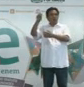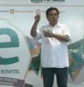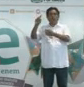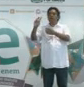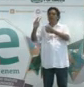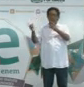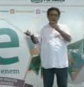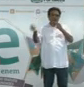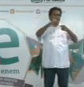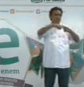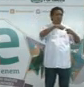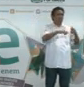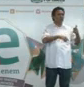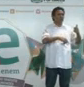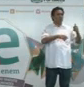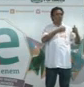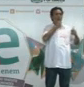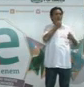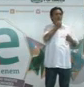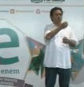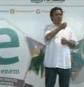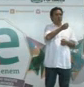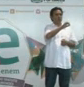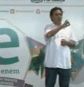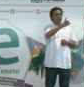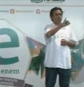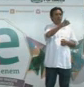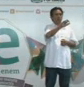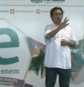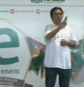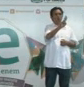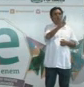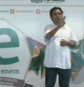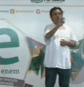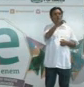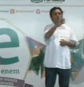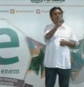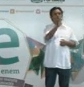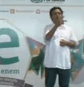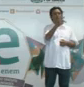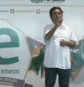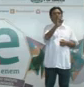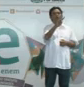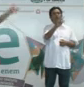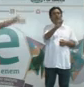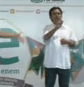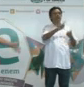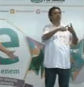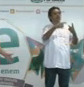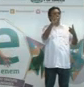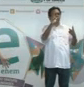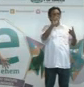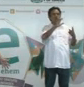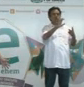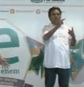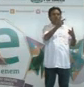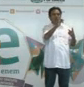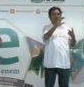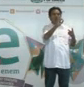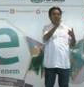com o que aconteceu com o jornalista Rubens Paiva, não é? E com Chico Buarque de Holanda, que também foi para o